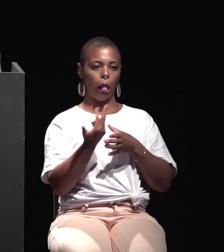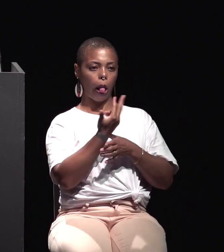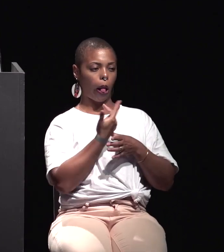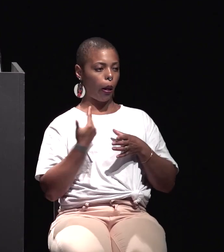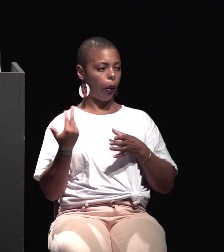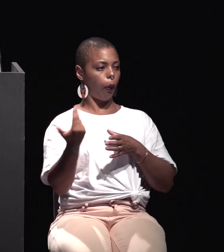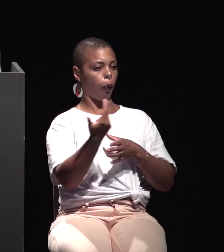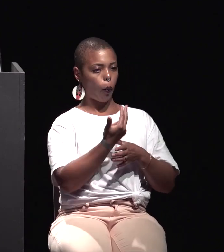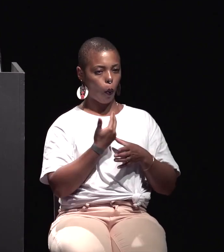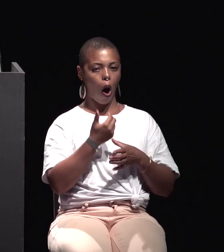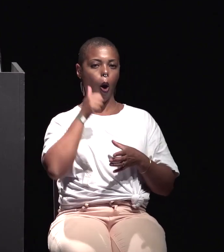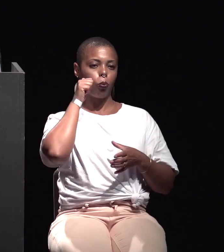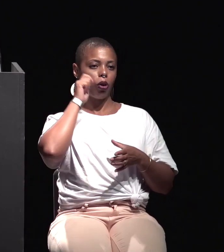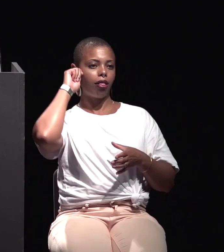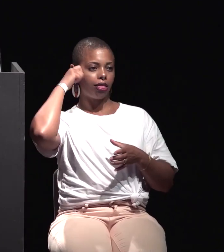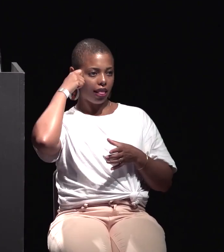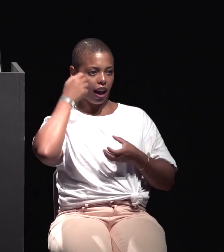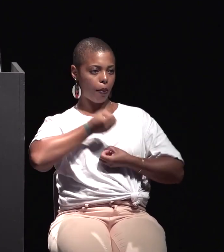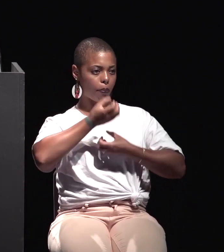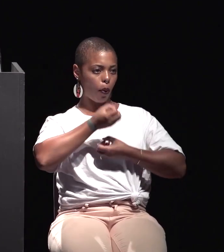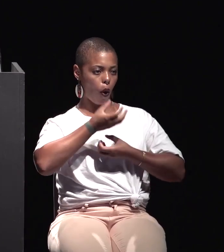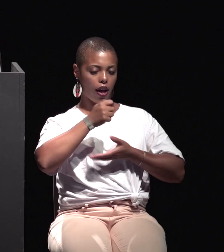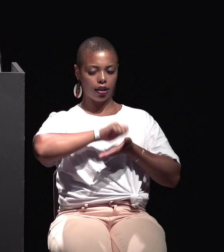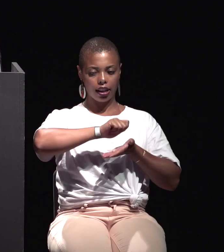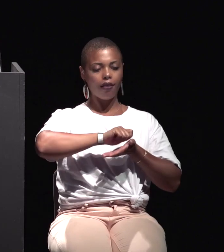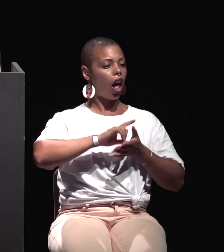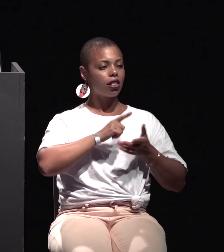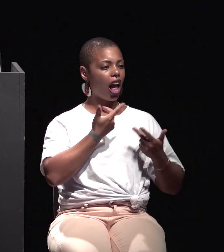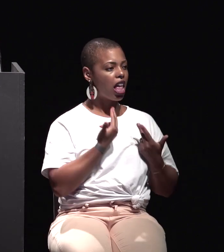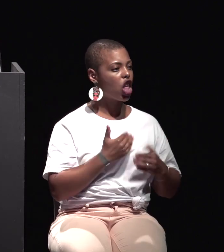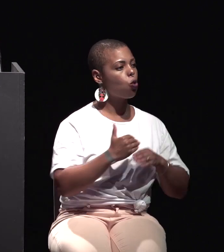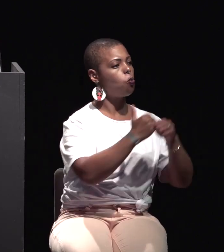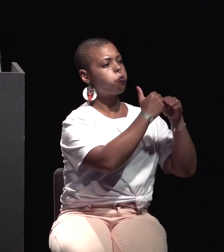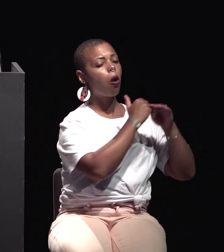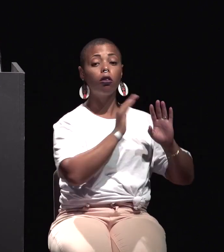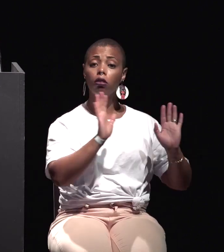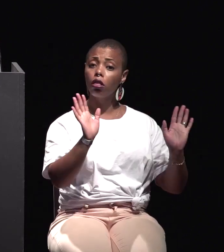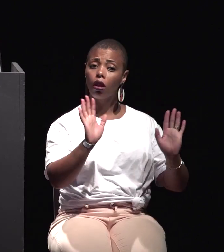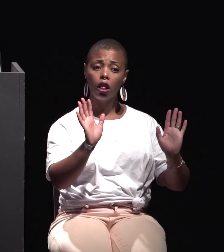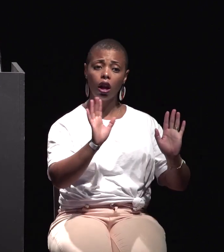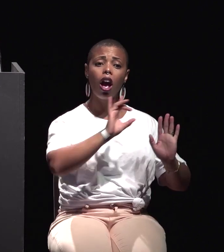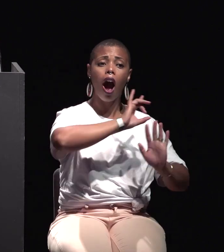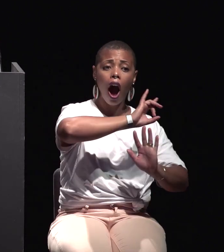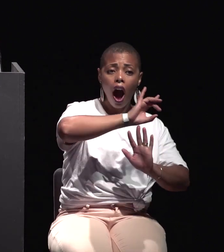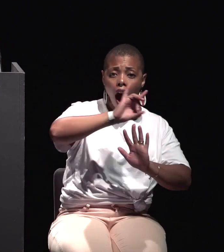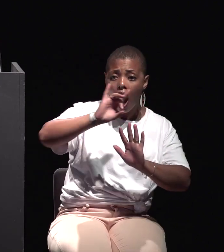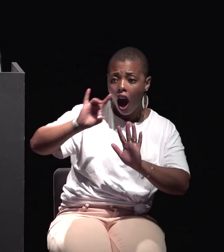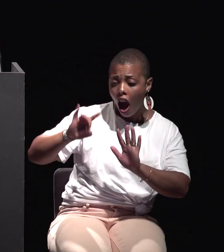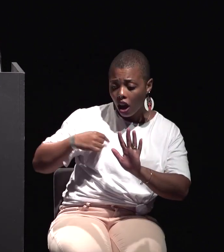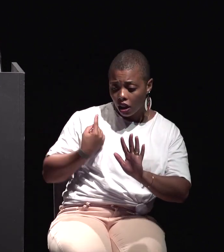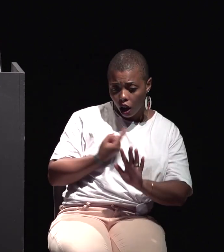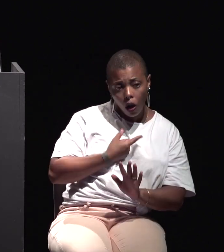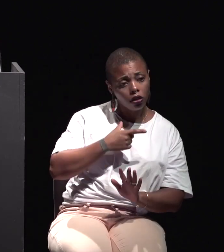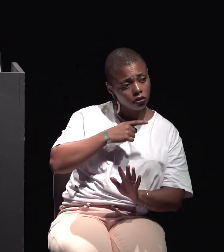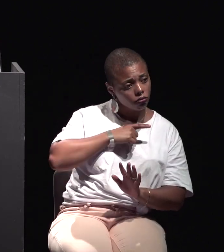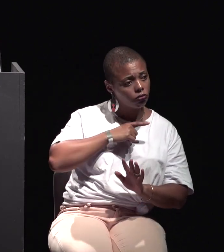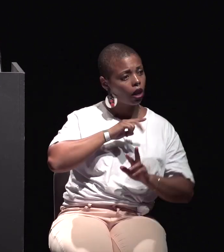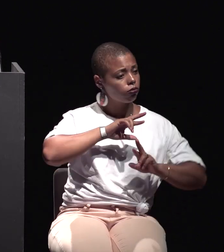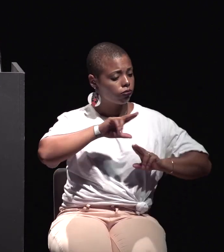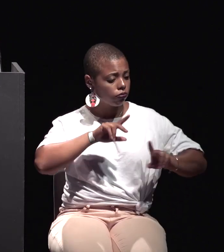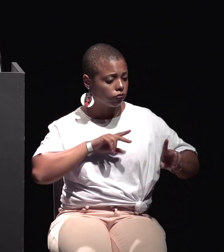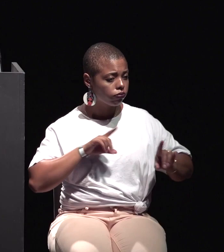poeta negra. Cada uma de nós tem singularidades, tem